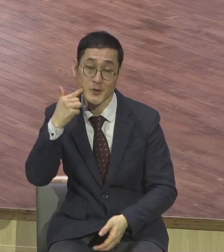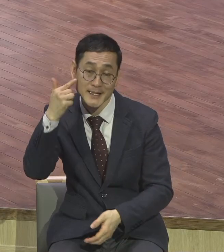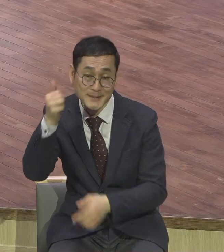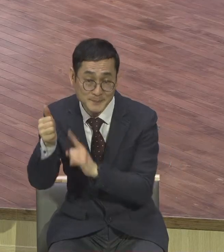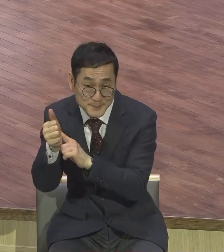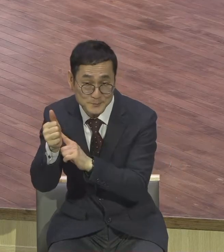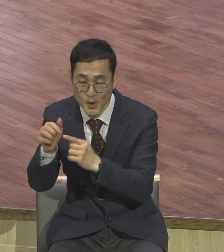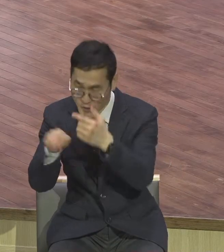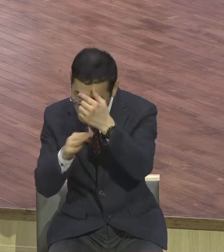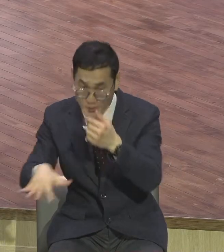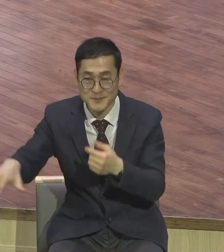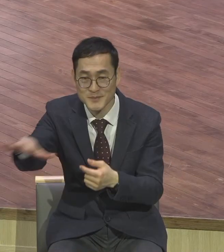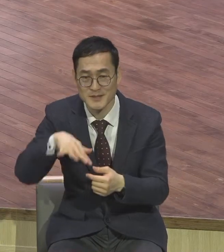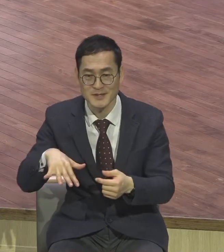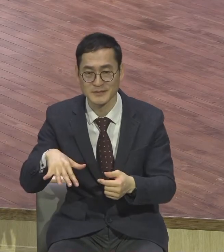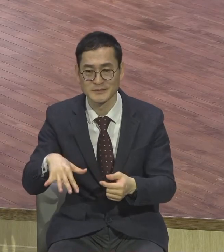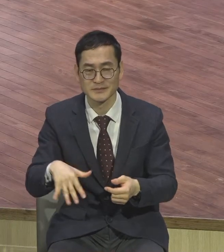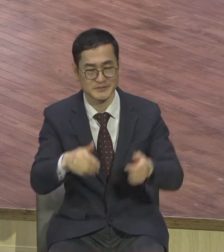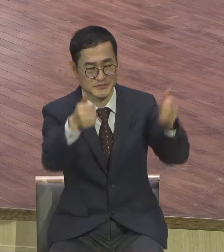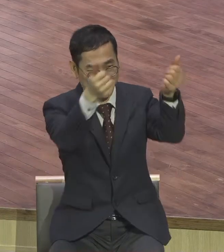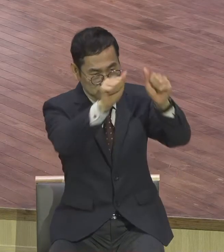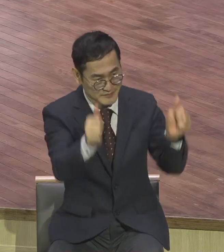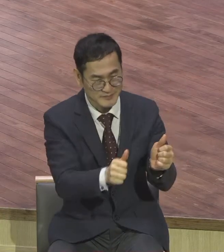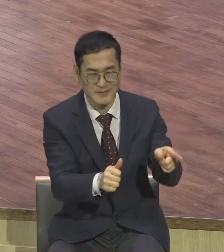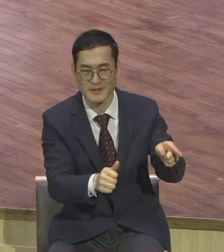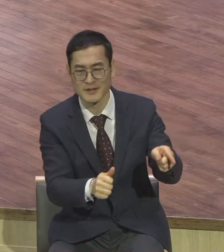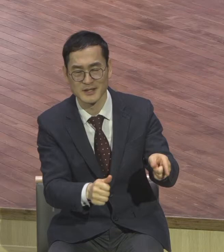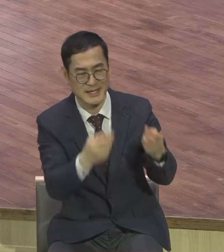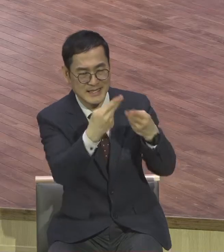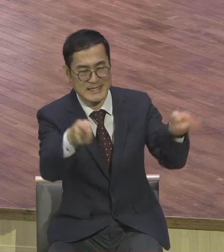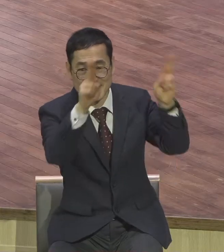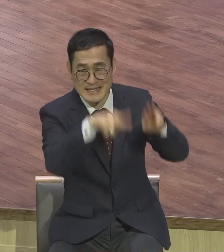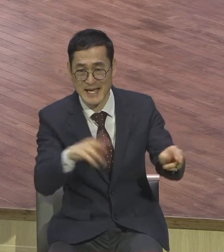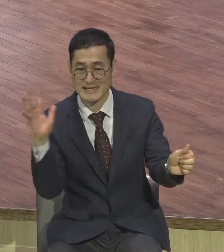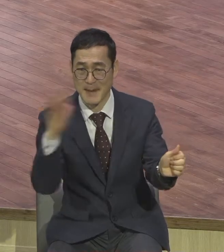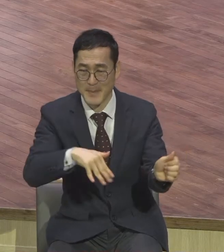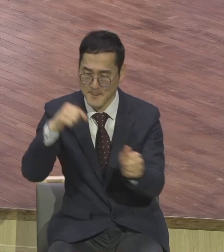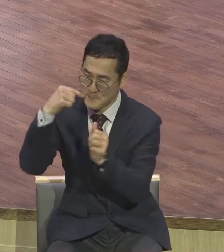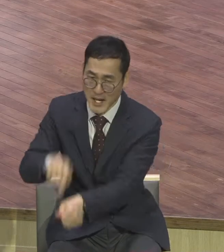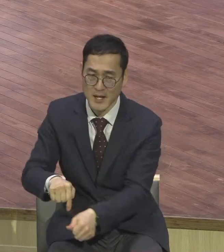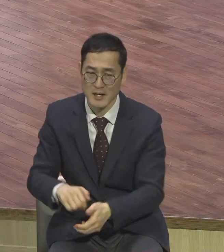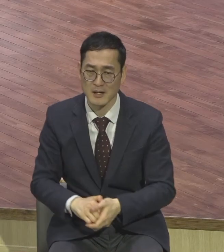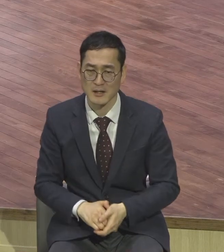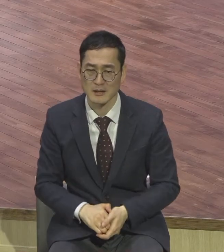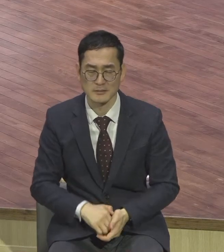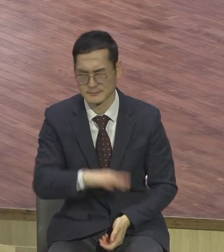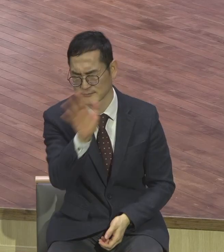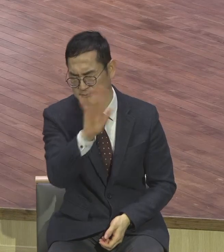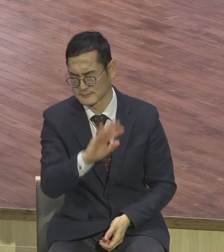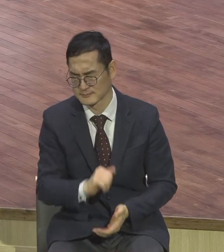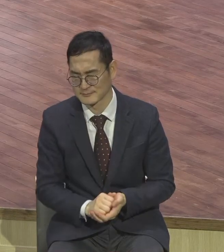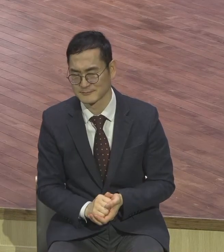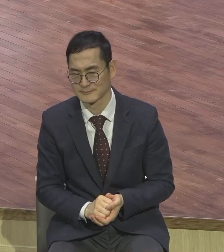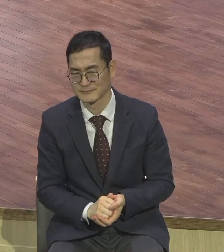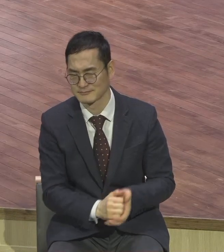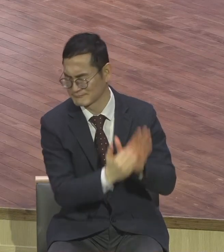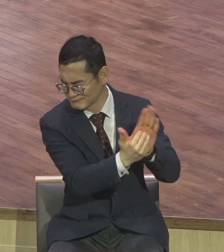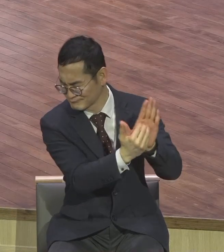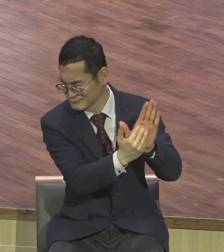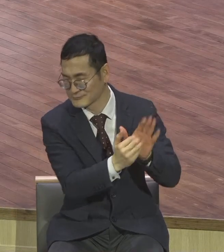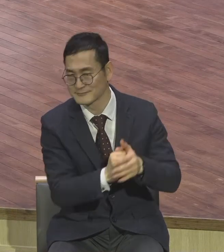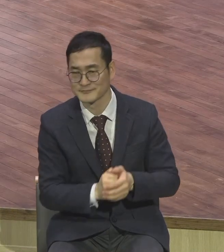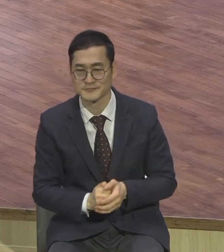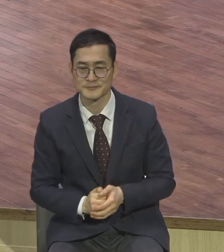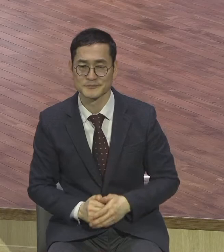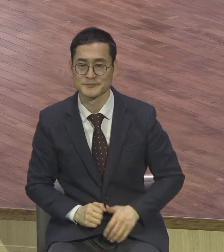성도들이 일제히 신사참배 앞서서 이 찬송을 부르면서 믿음을 지켰습니다 찬송 내용을 보면 우리가 신앙생활을 하면서